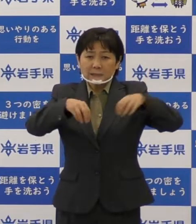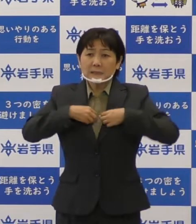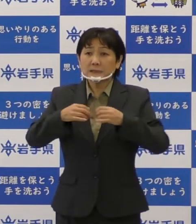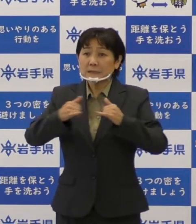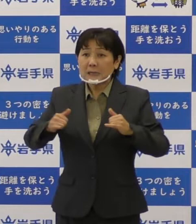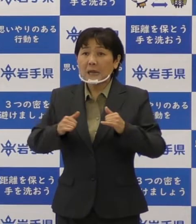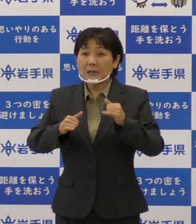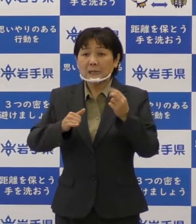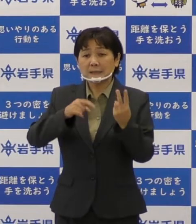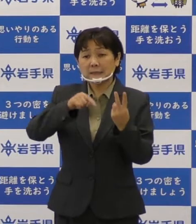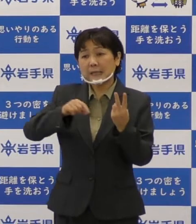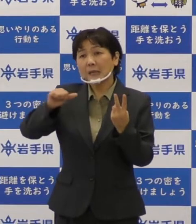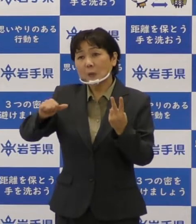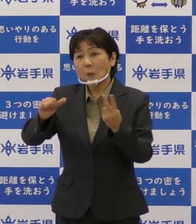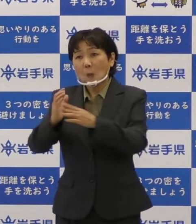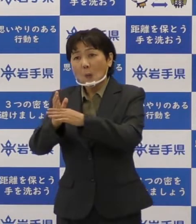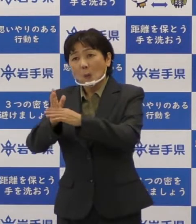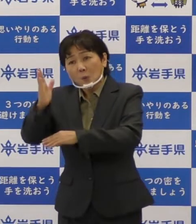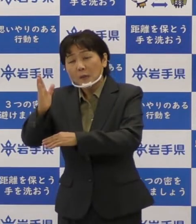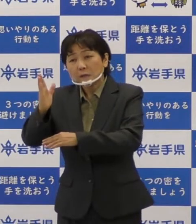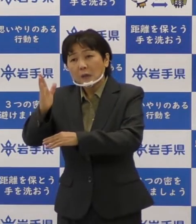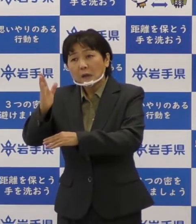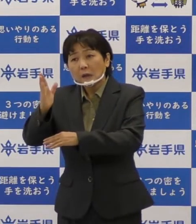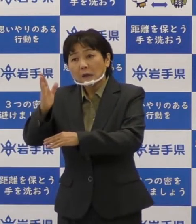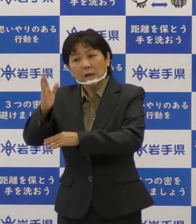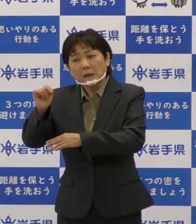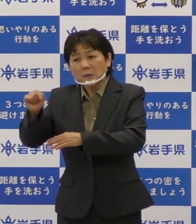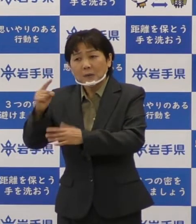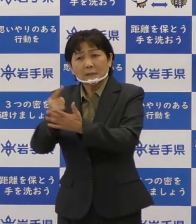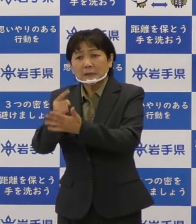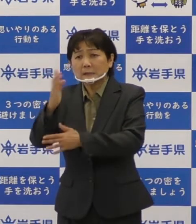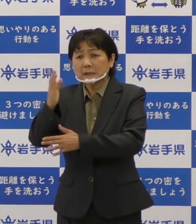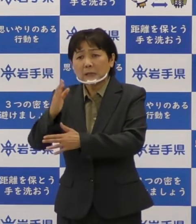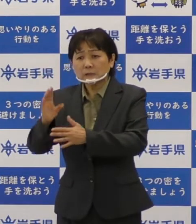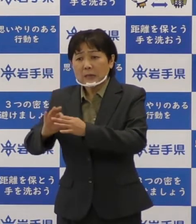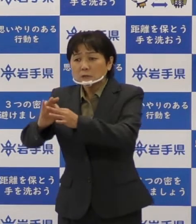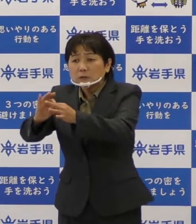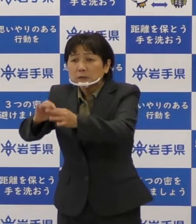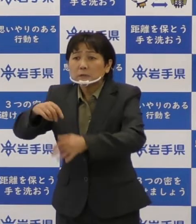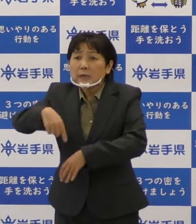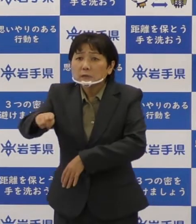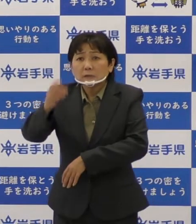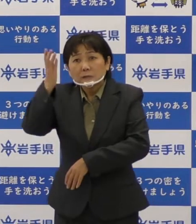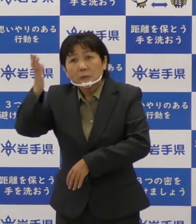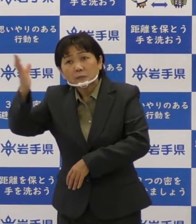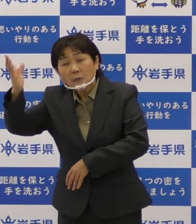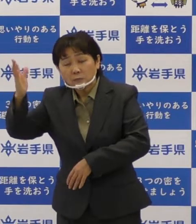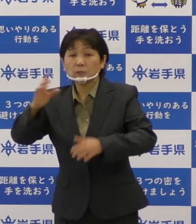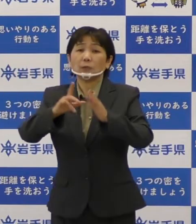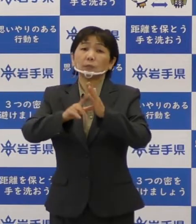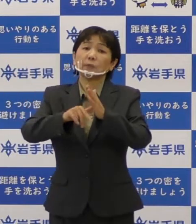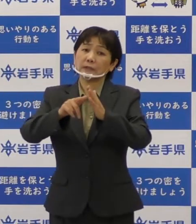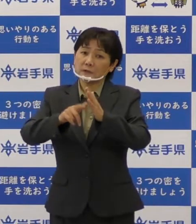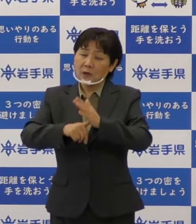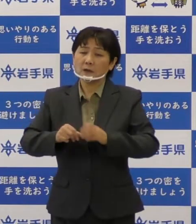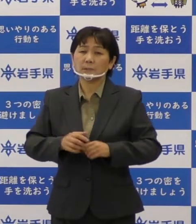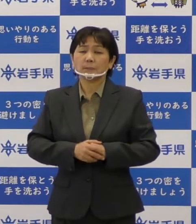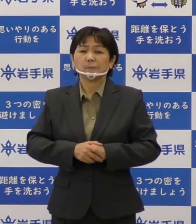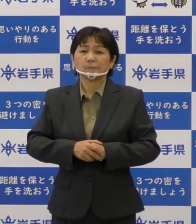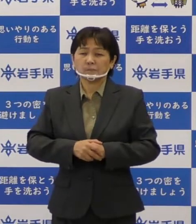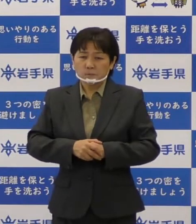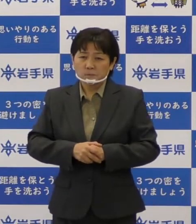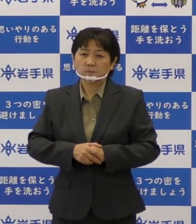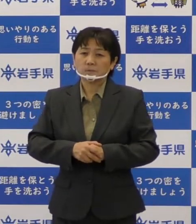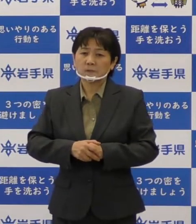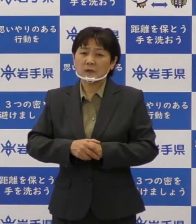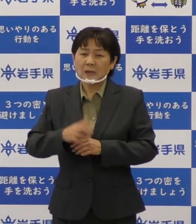が、一瞬だけじゃなくて続きそうなトレンドかどうかも合わせて、来週そもそもには対